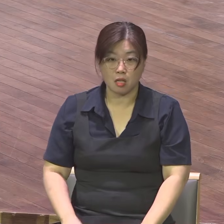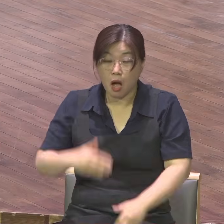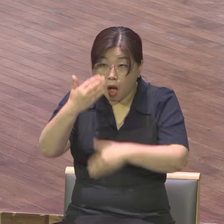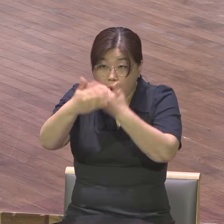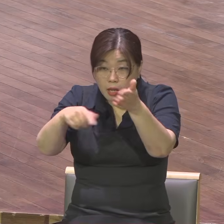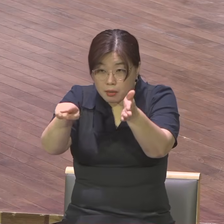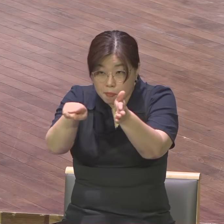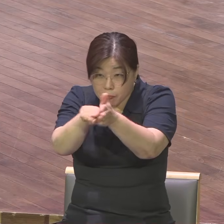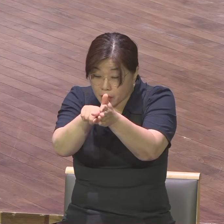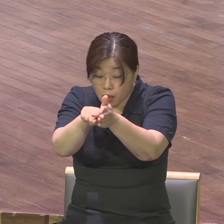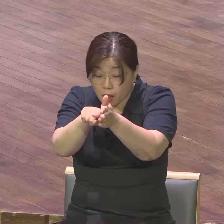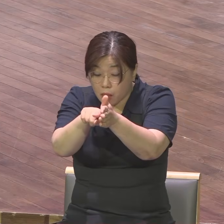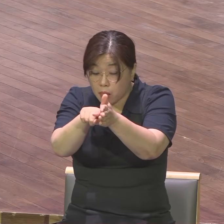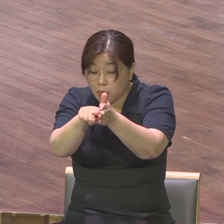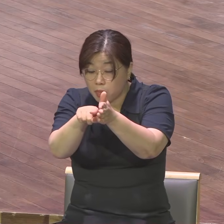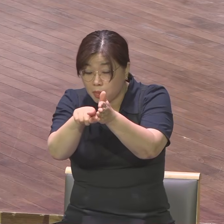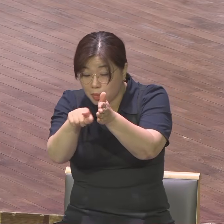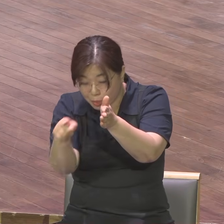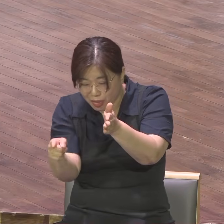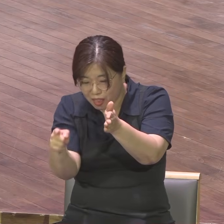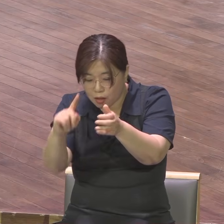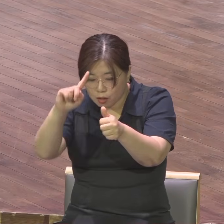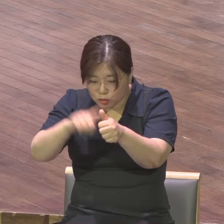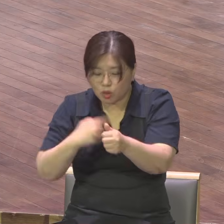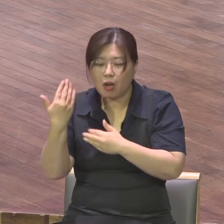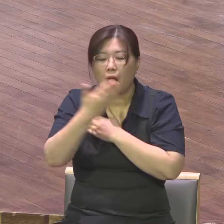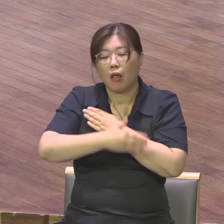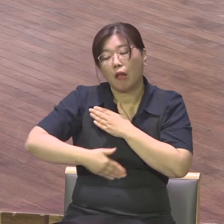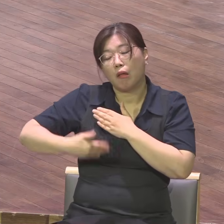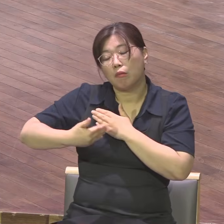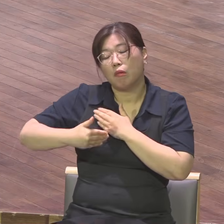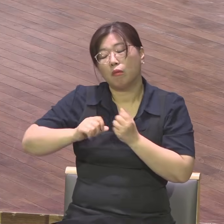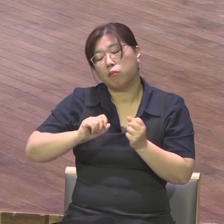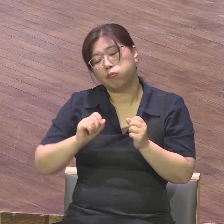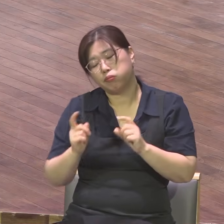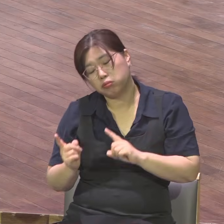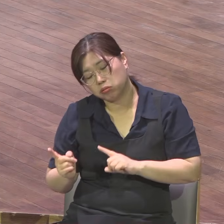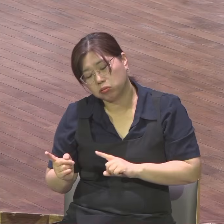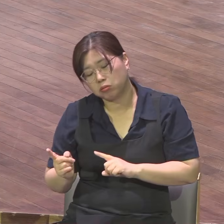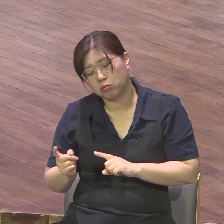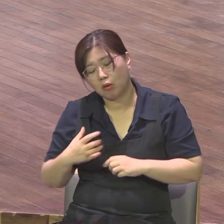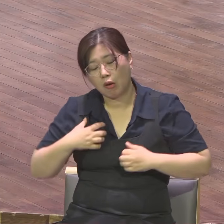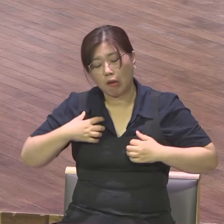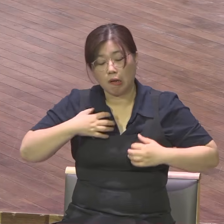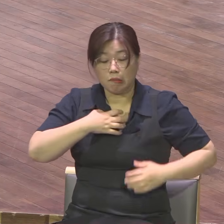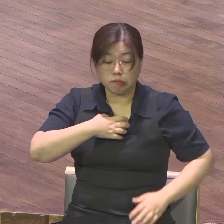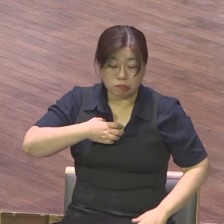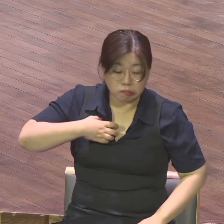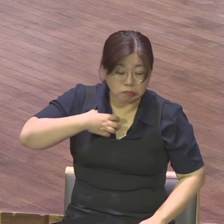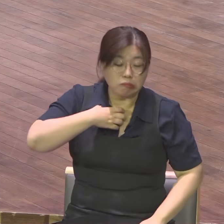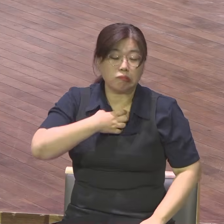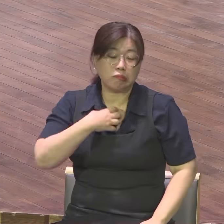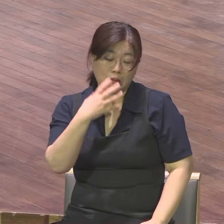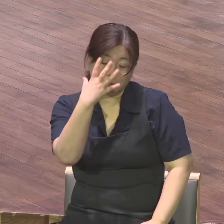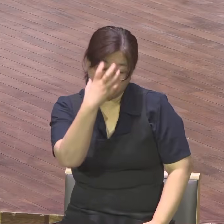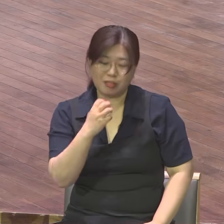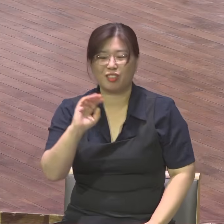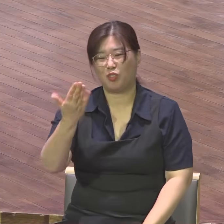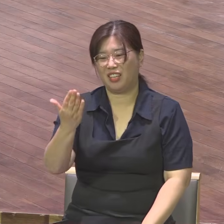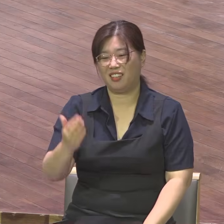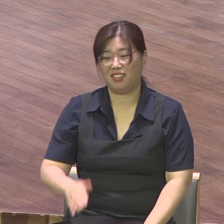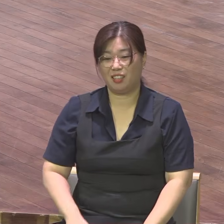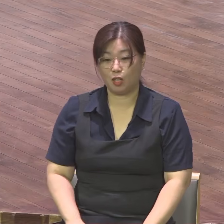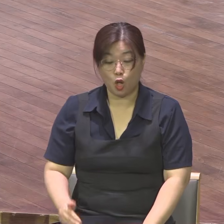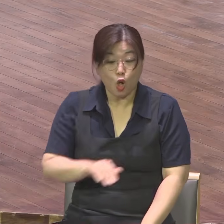내게 능력 주시지 안에서 내가 모든 것을 할 수 있느니라. 내가 먹든지 마시든지 뭘 하든지